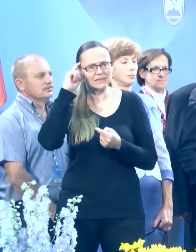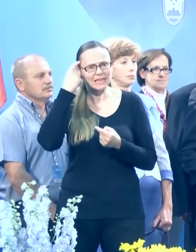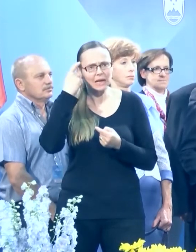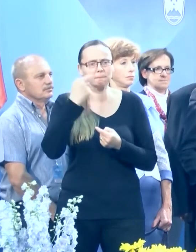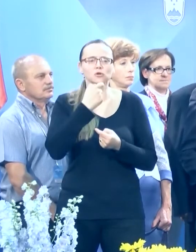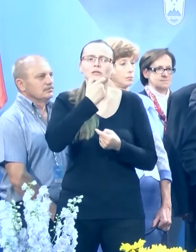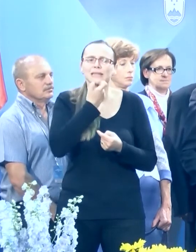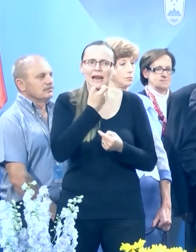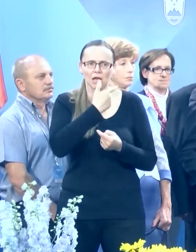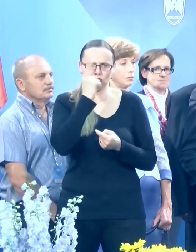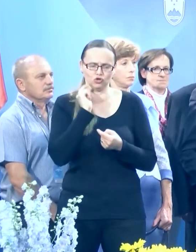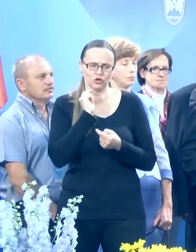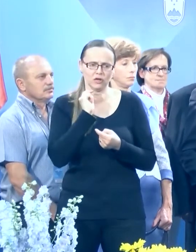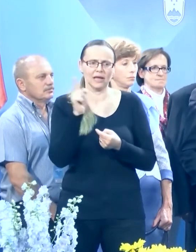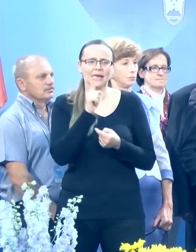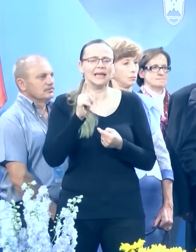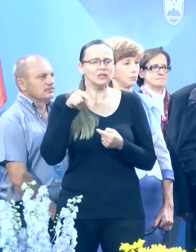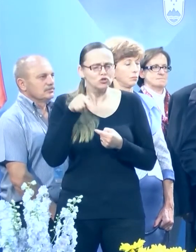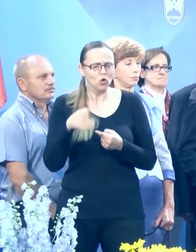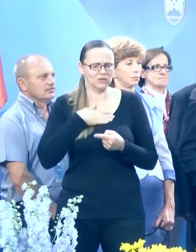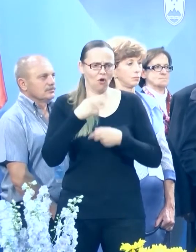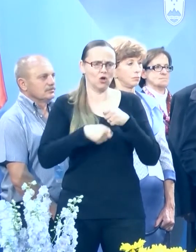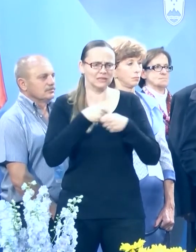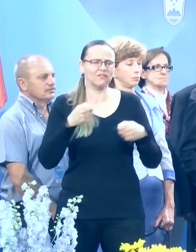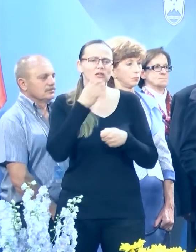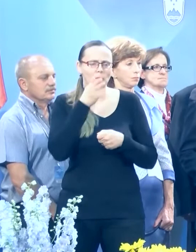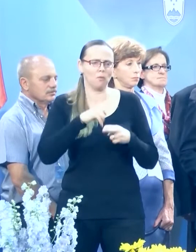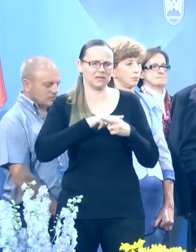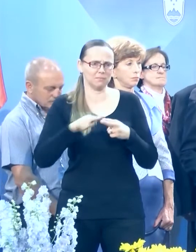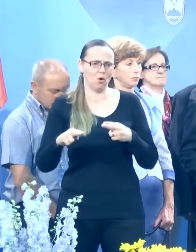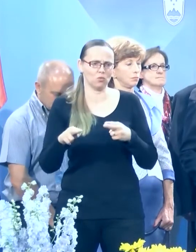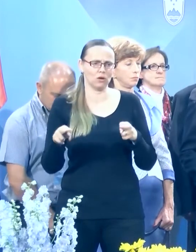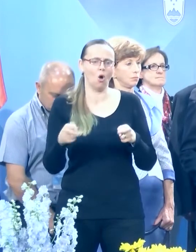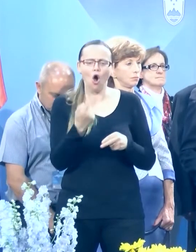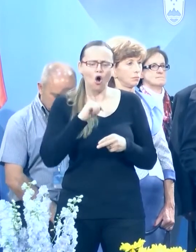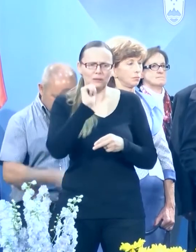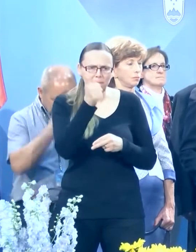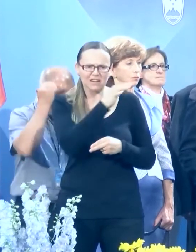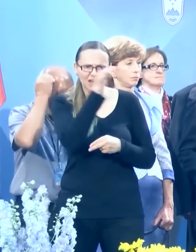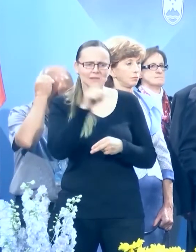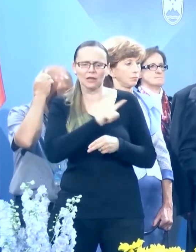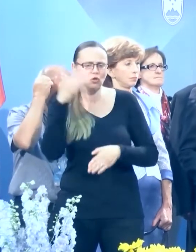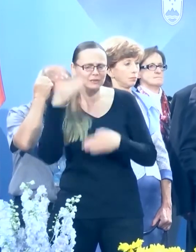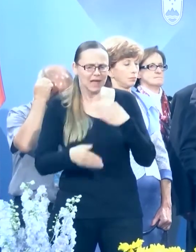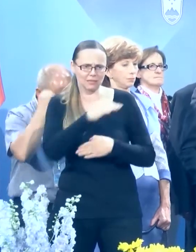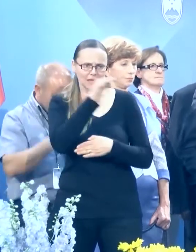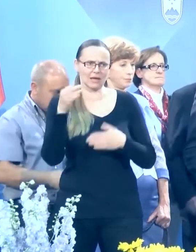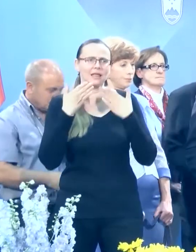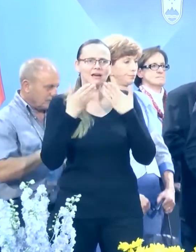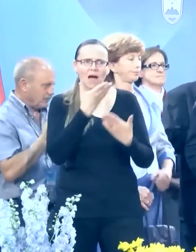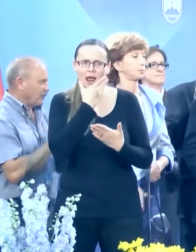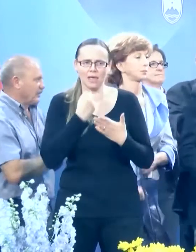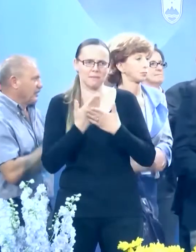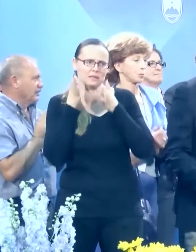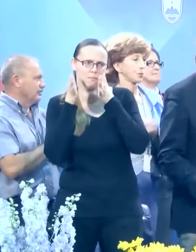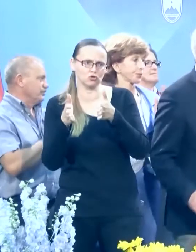starejši in to svojo zavezo nameravam izpolniti od prvega dne do zadnjega dne. Hvala lepa za